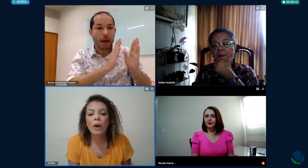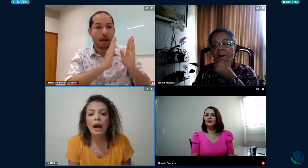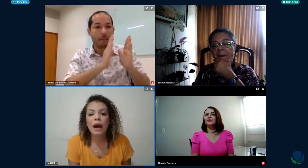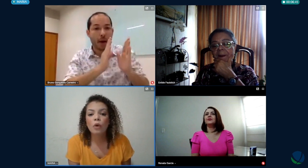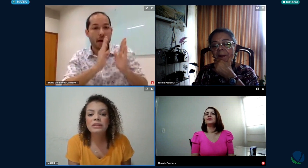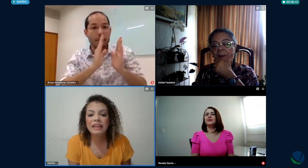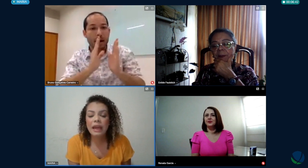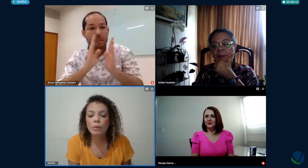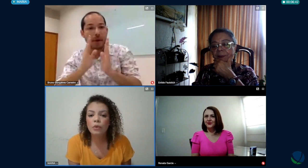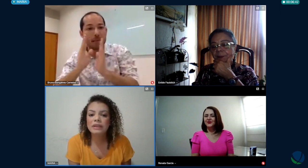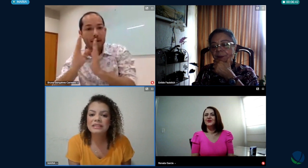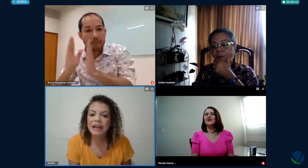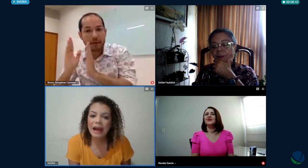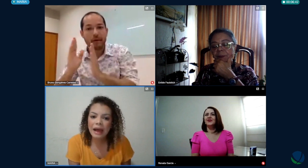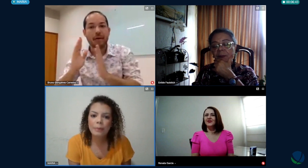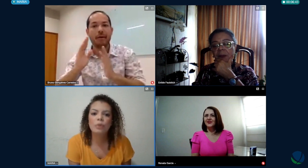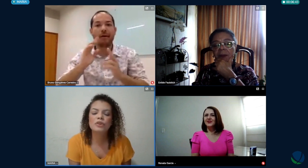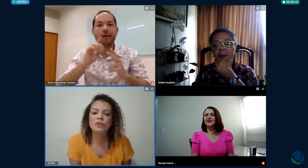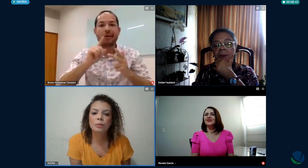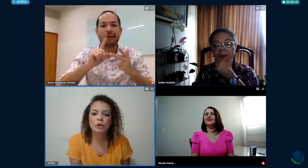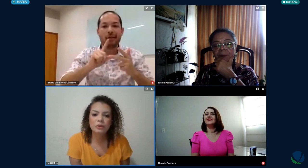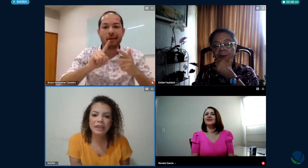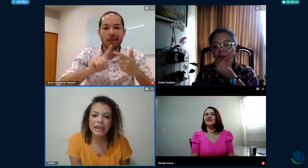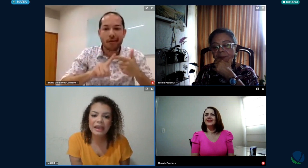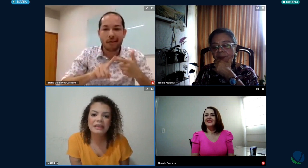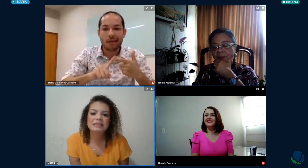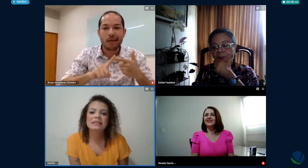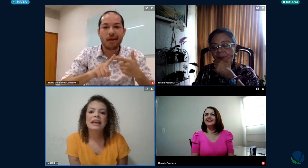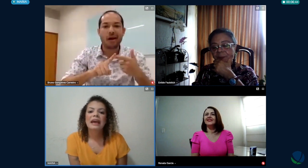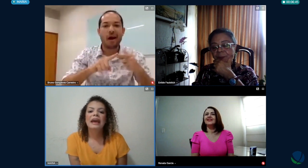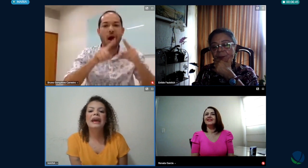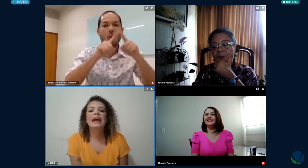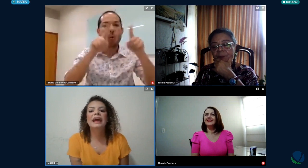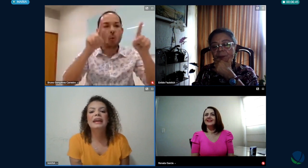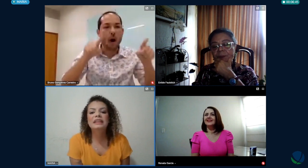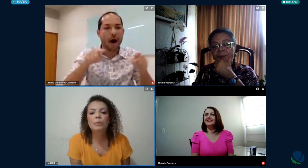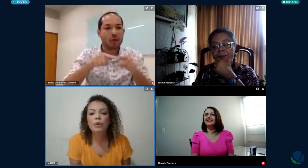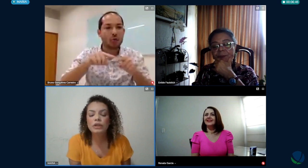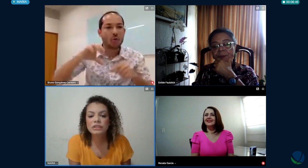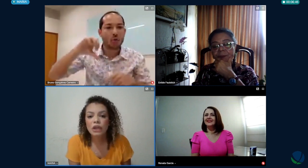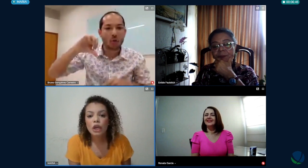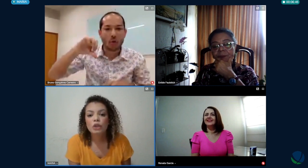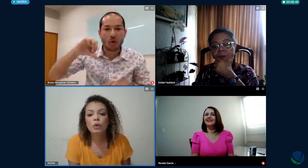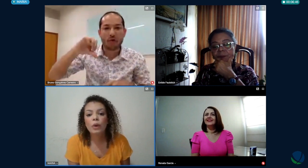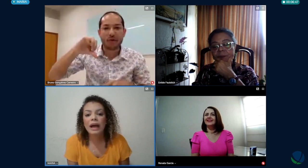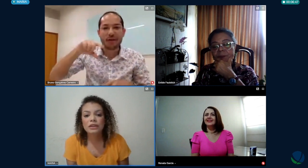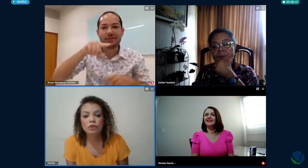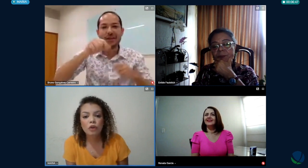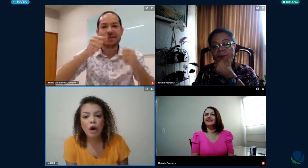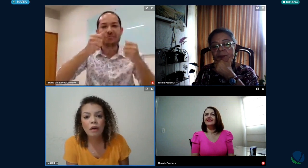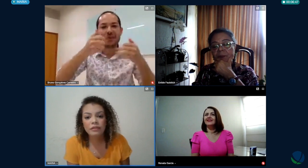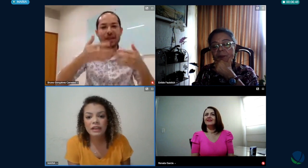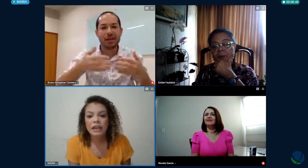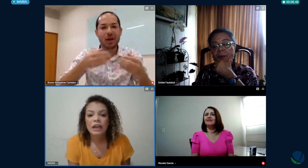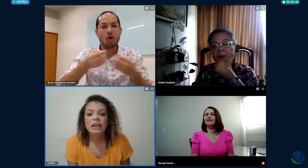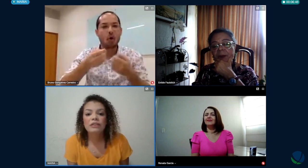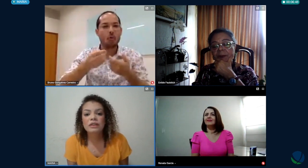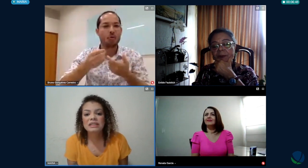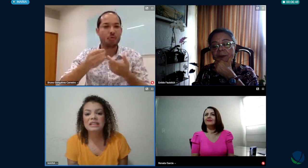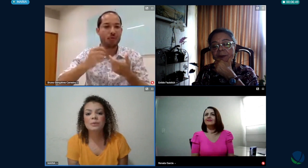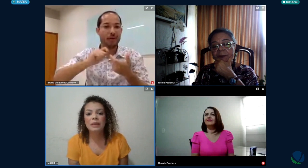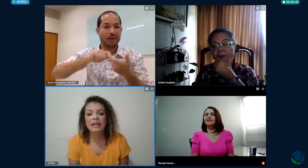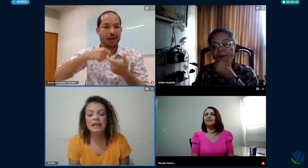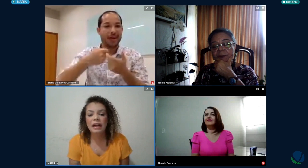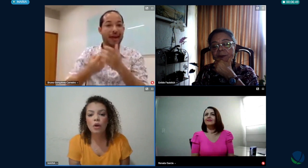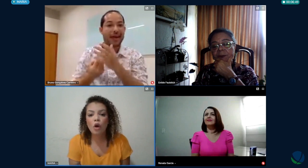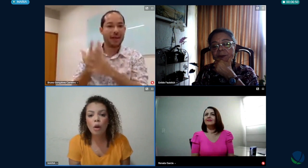como o termo está posto em português, e depois no quadro 9, que